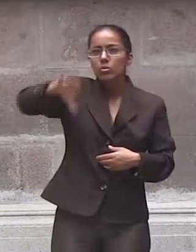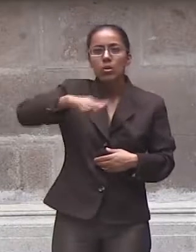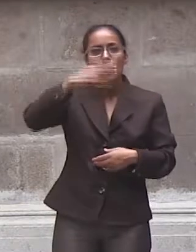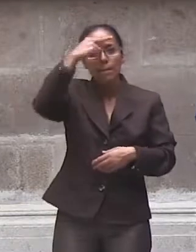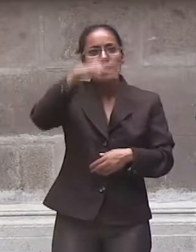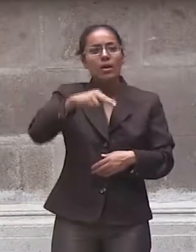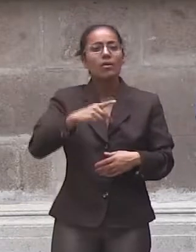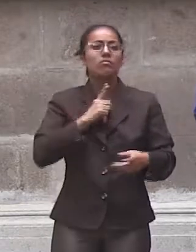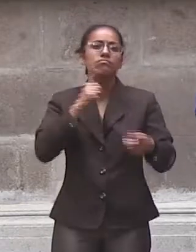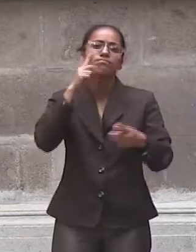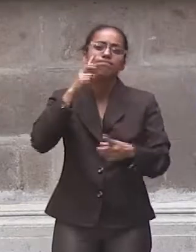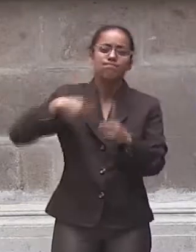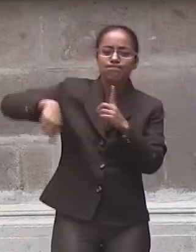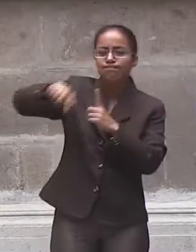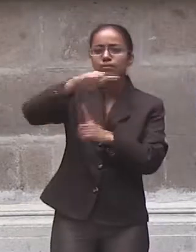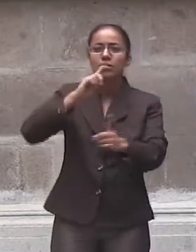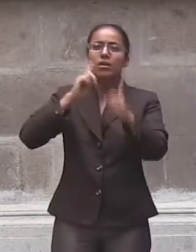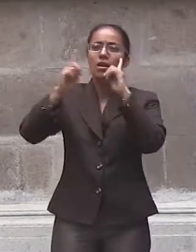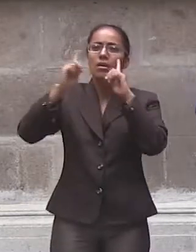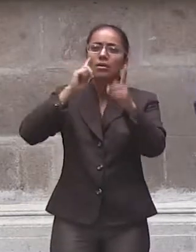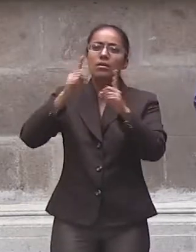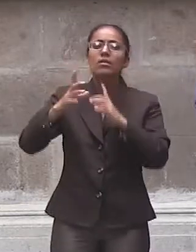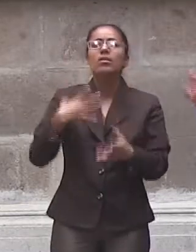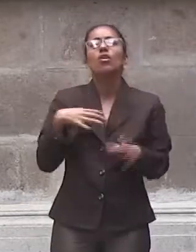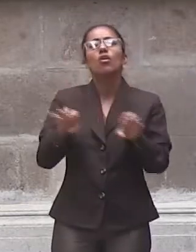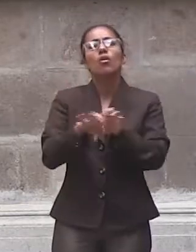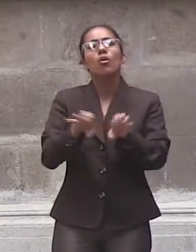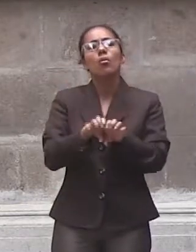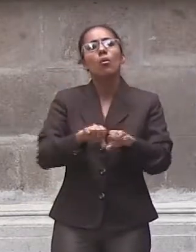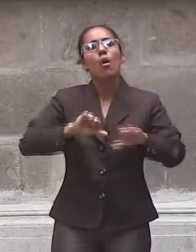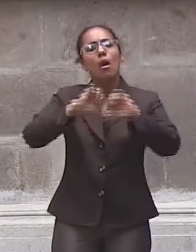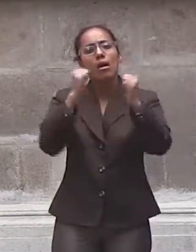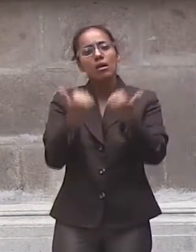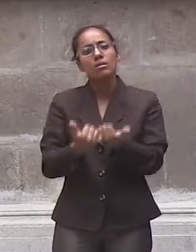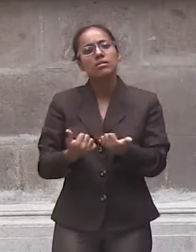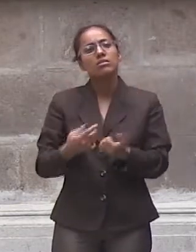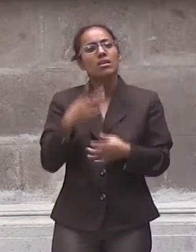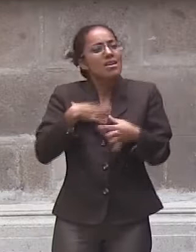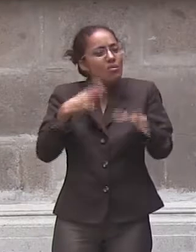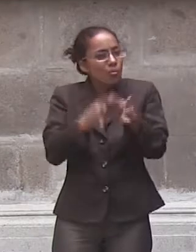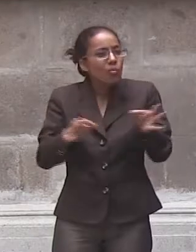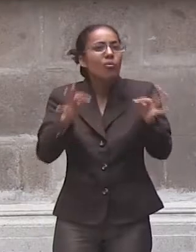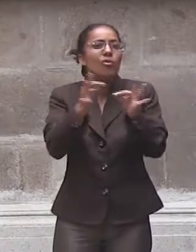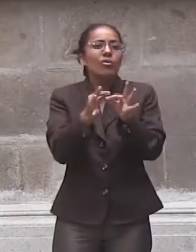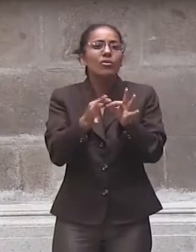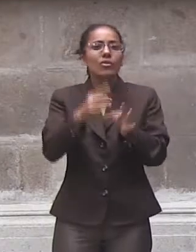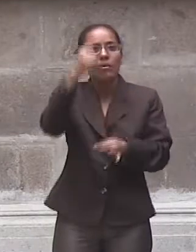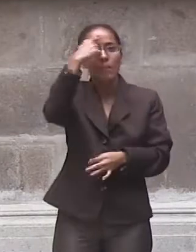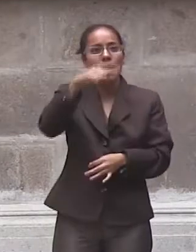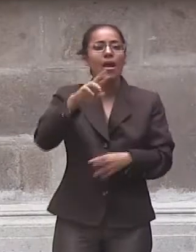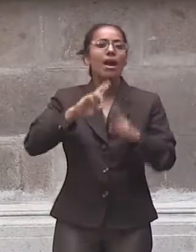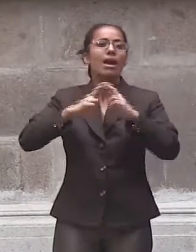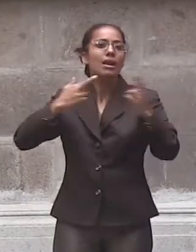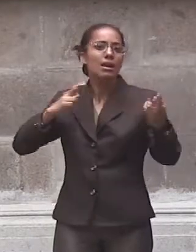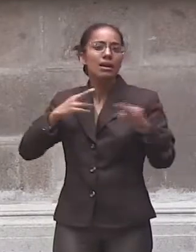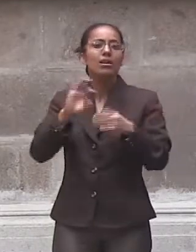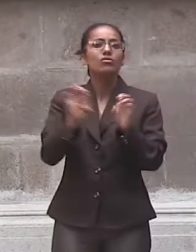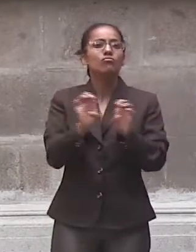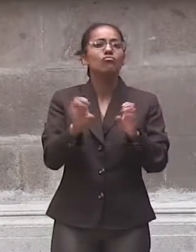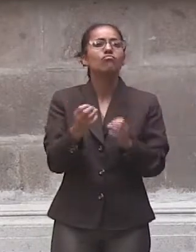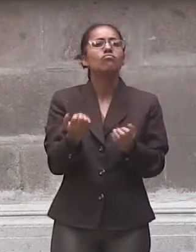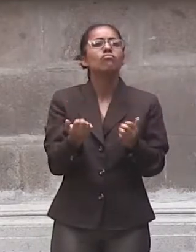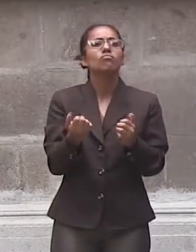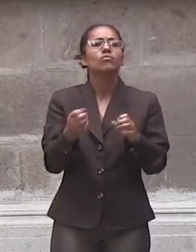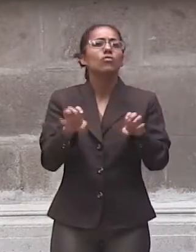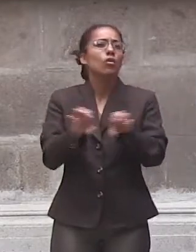una retrospectiva antológica de un artista como muy importante en relación a este rubro que